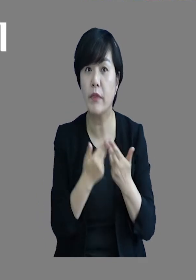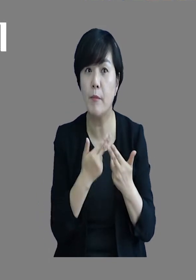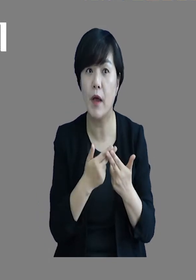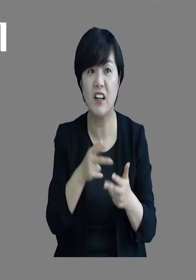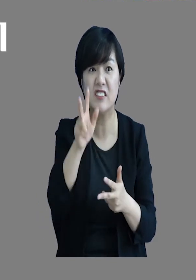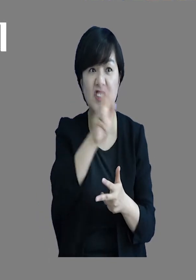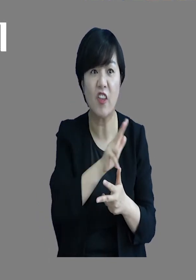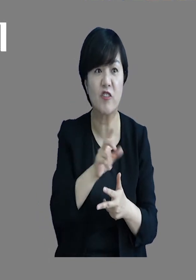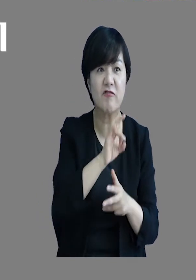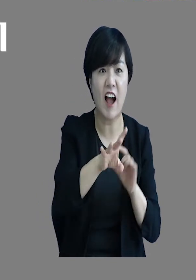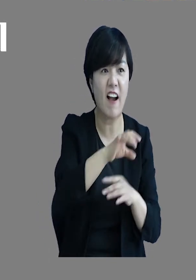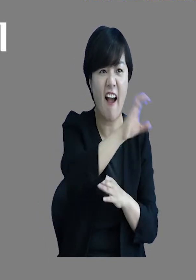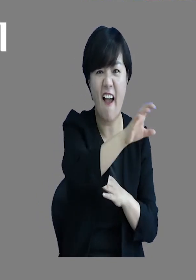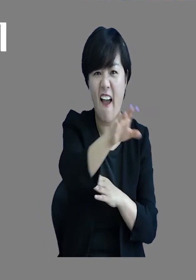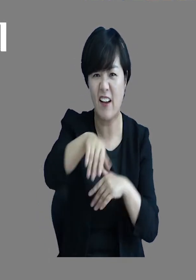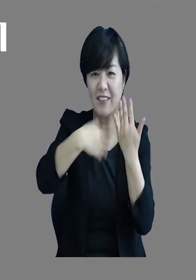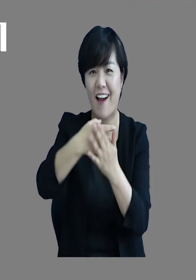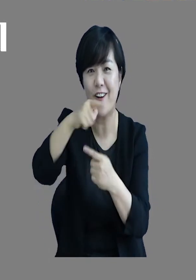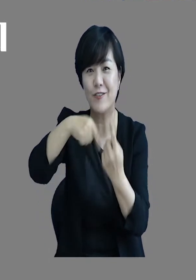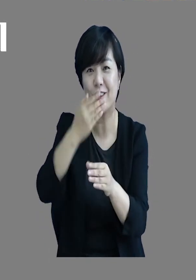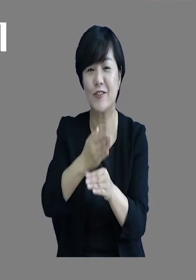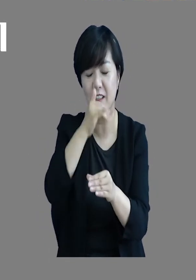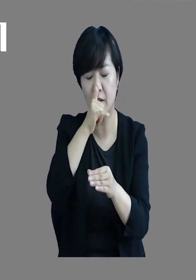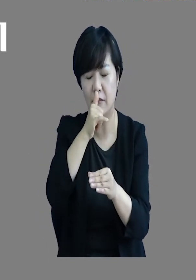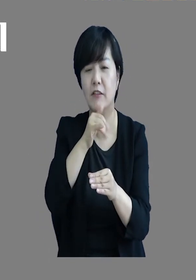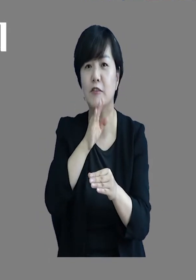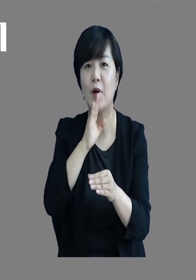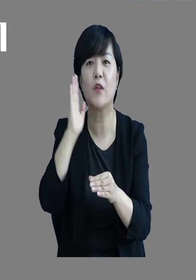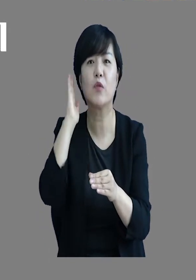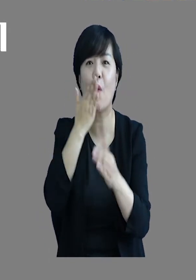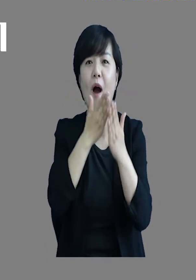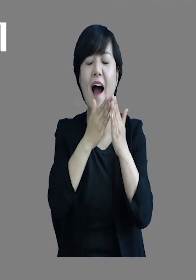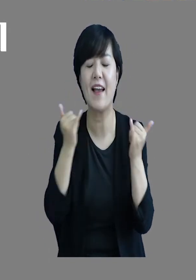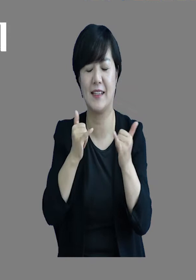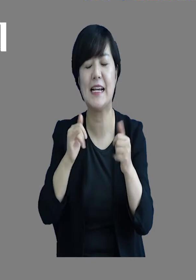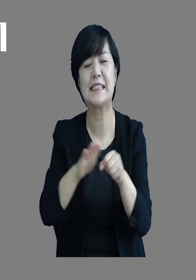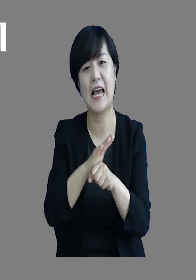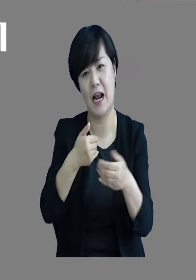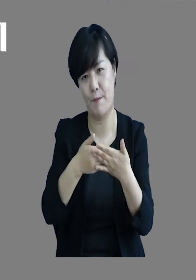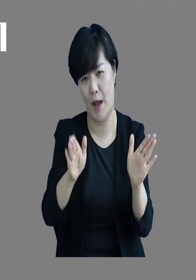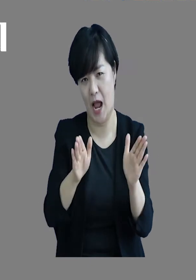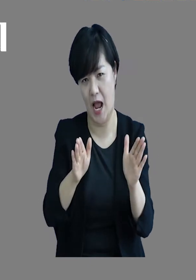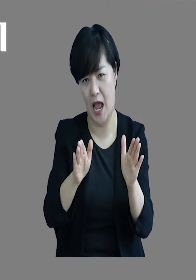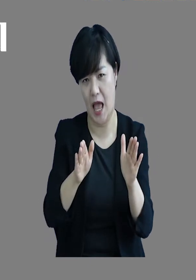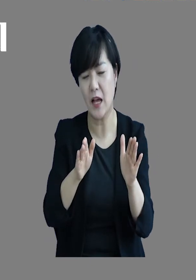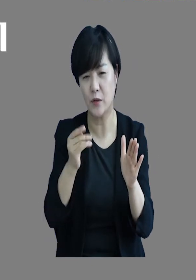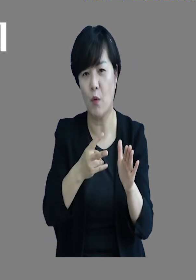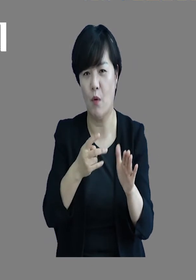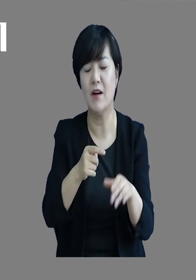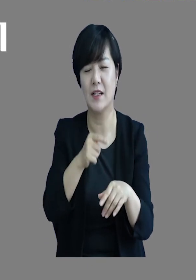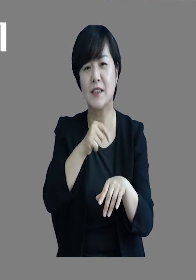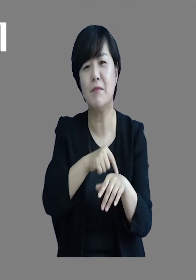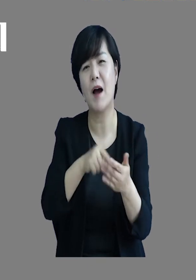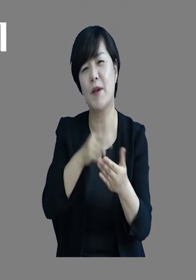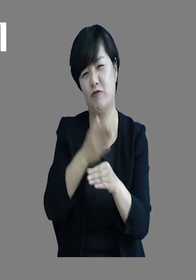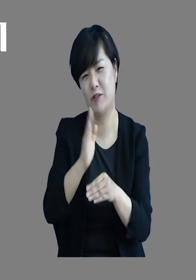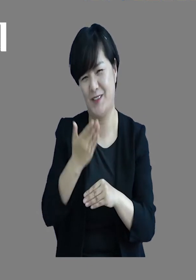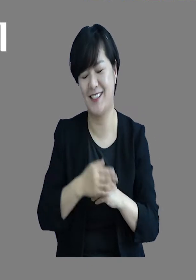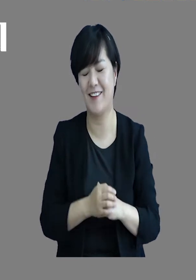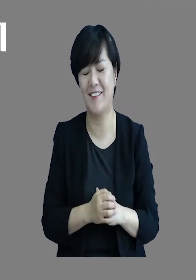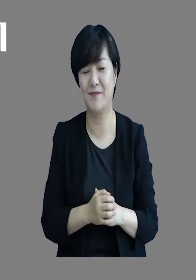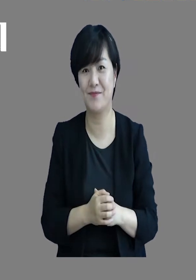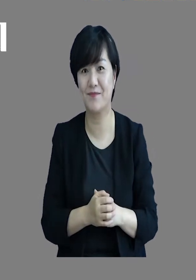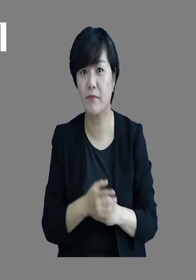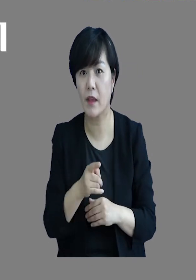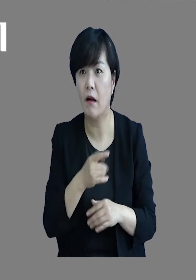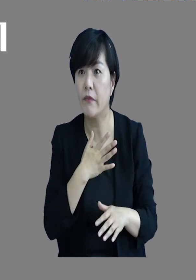농아인협회는 전국 각 지역마다 운영되고 있는데요. 그야말로 농인들의 사랑방이자 구심점입니다. 제가